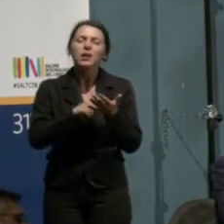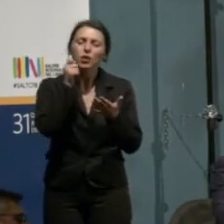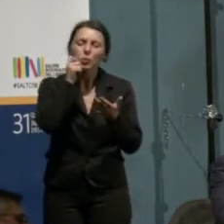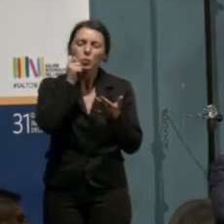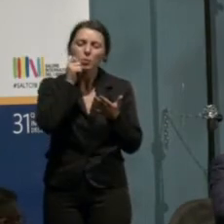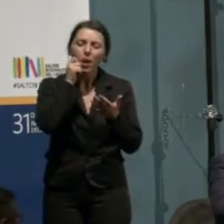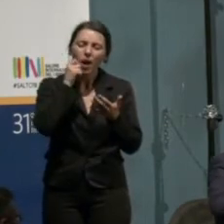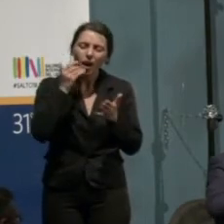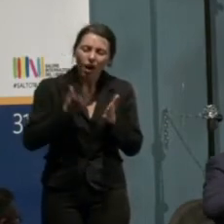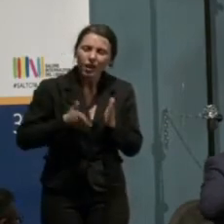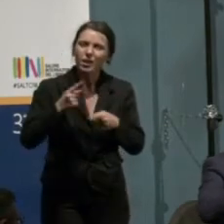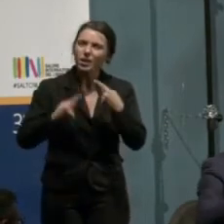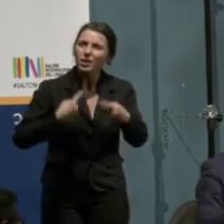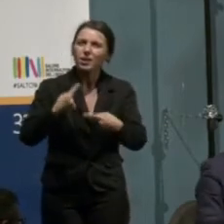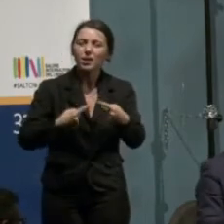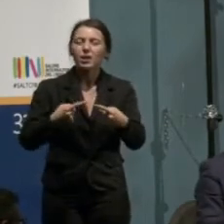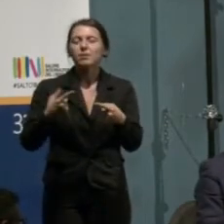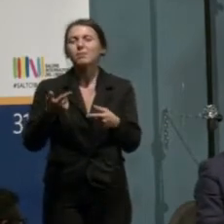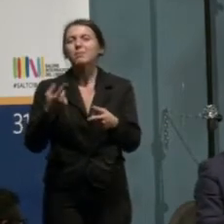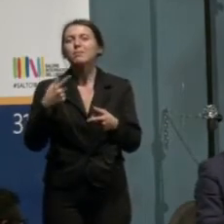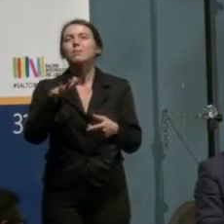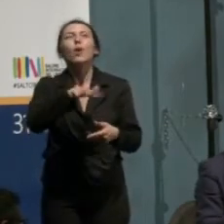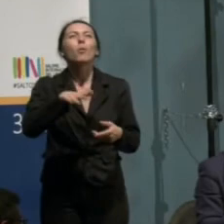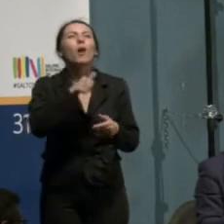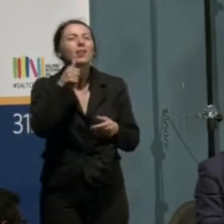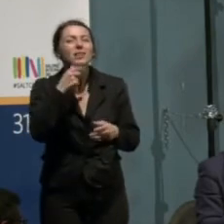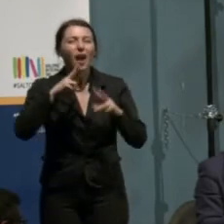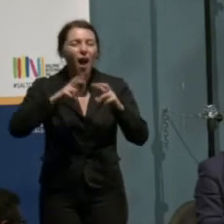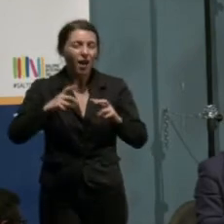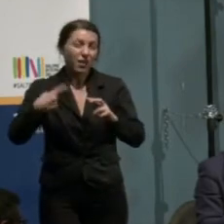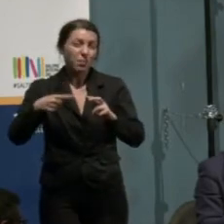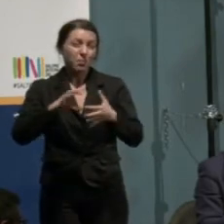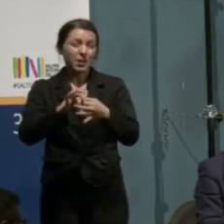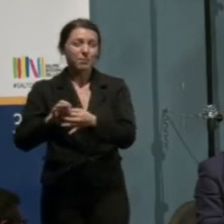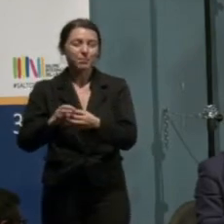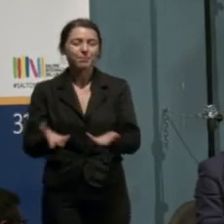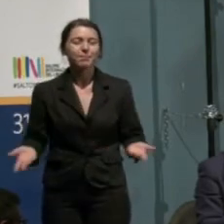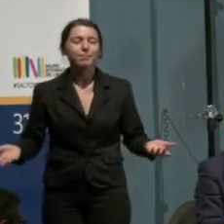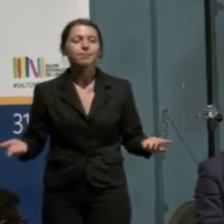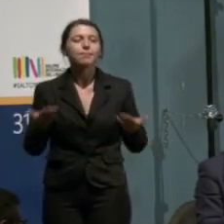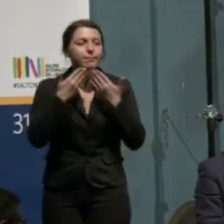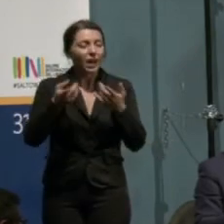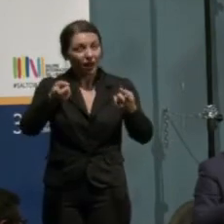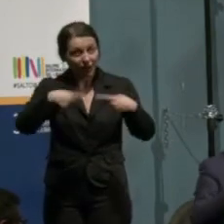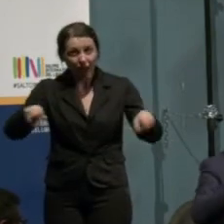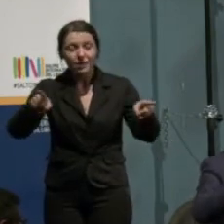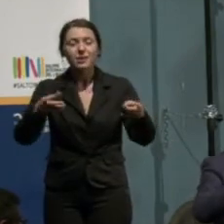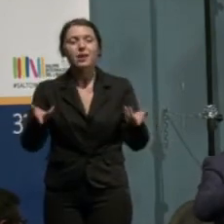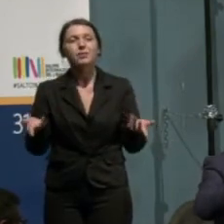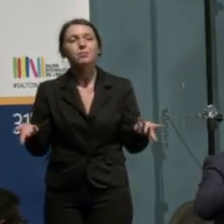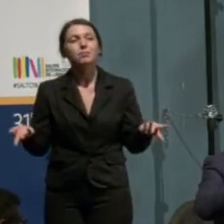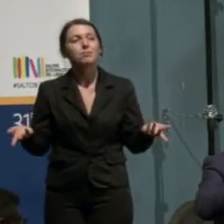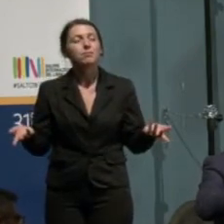là dove serve veramente indagare nel portare avanti questo discorso grazie a tutti e